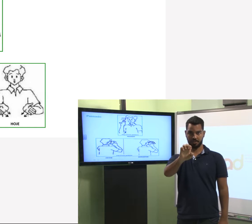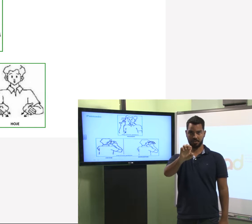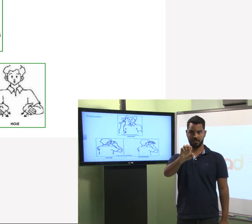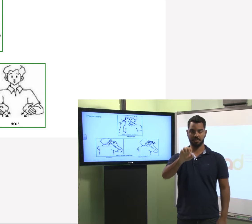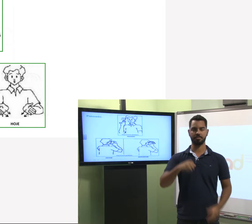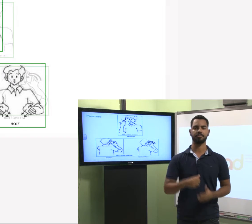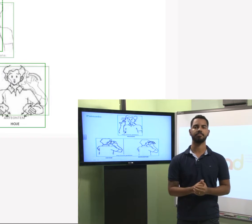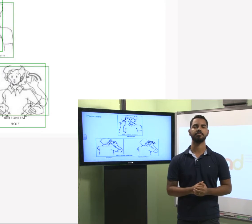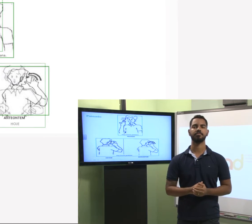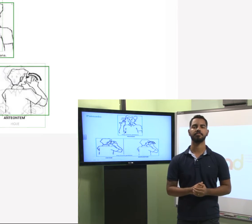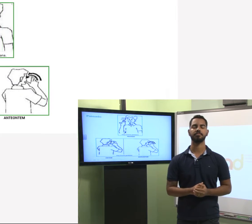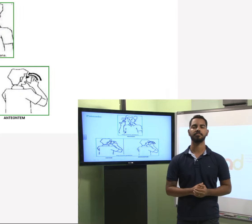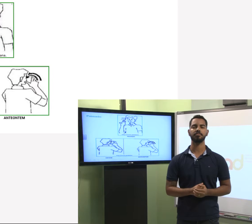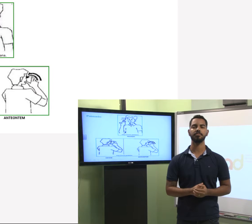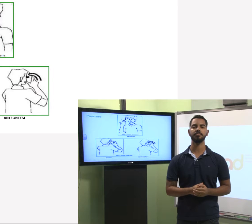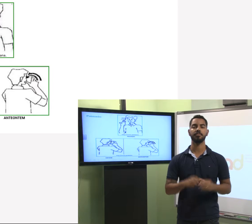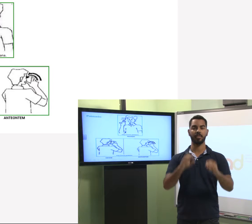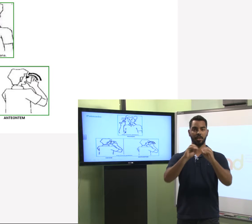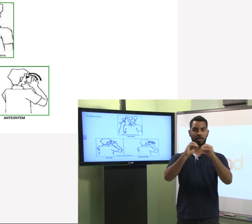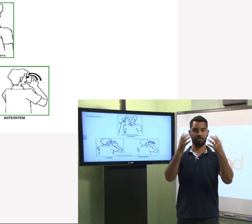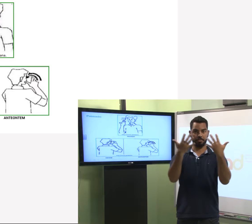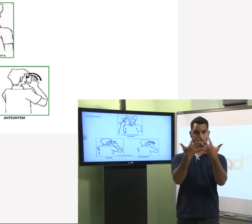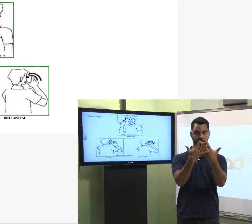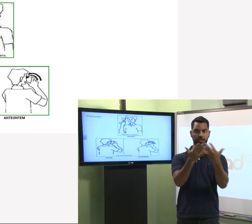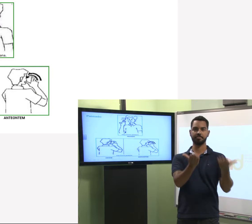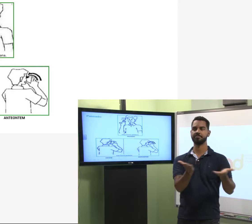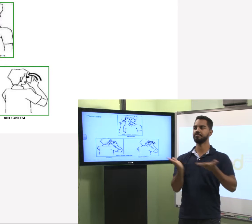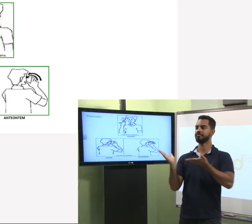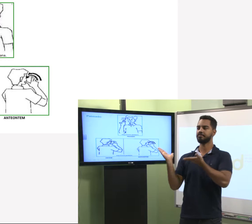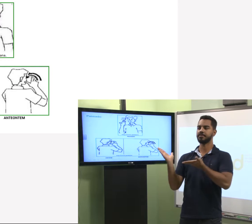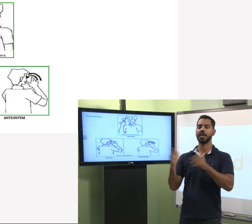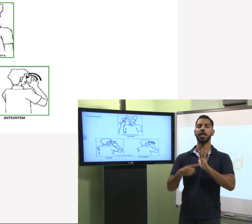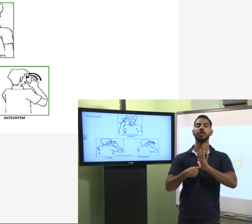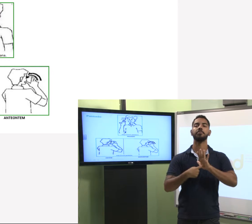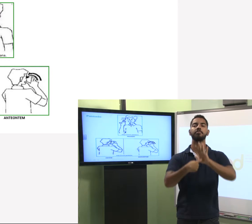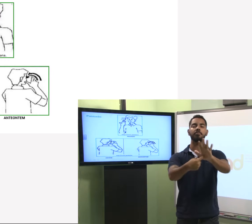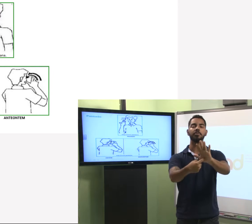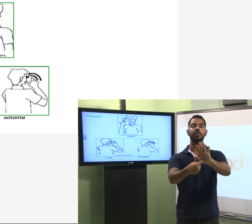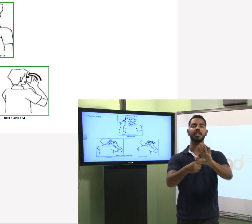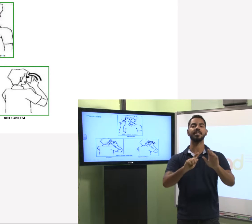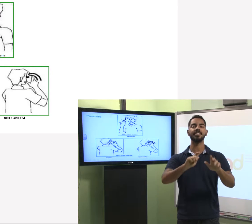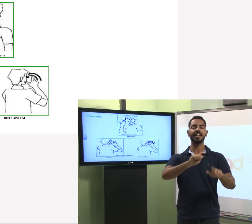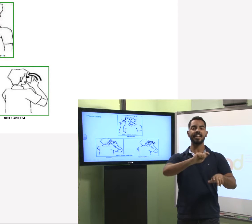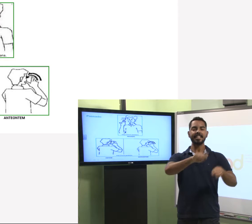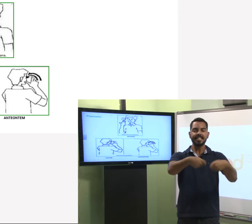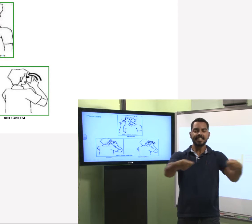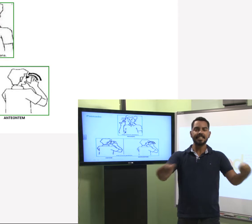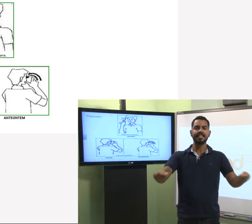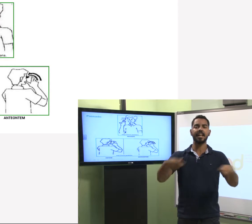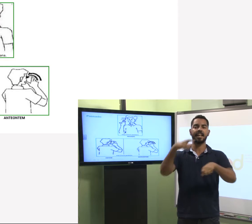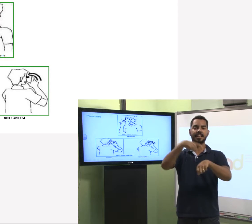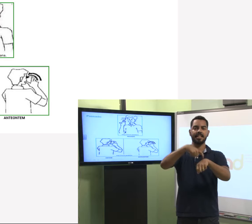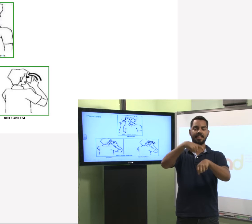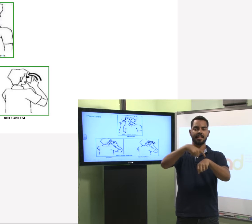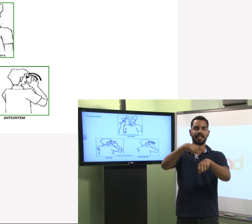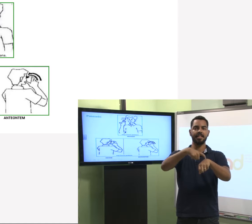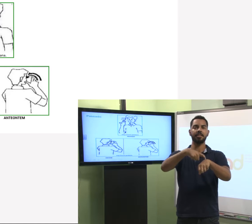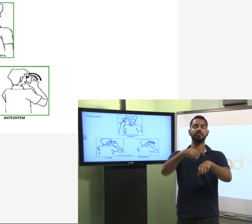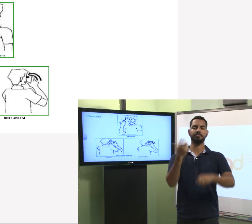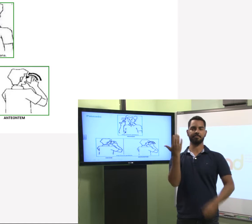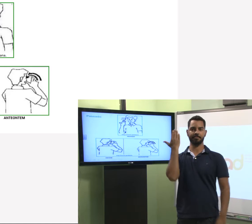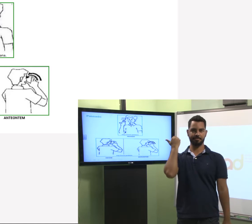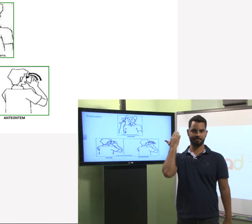O tempo passado. Neste slide, temos as representações dos sinais que demonstram que a situação em